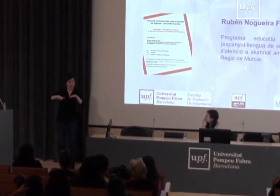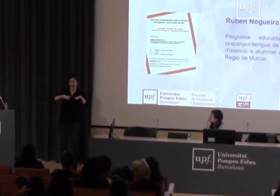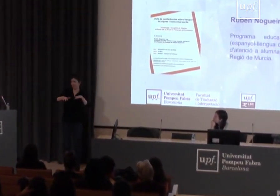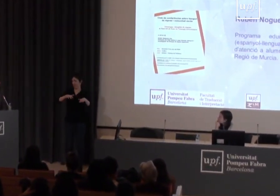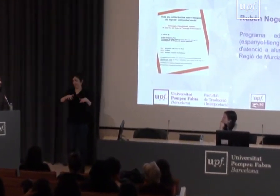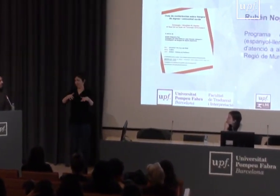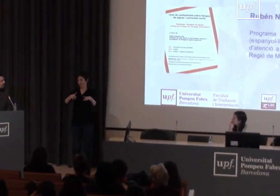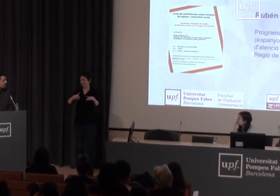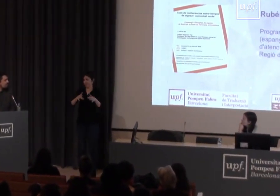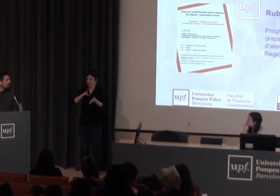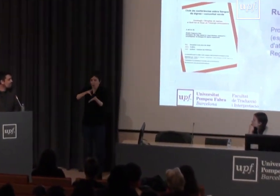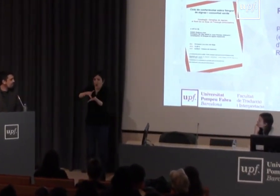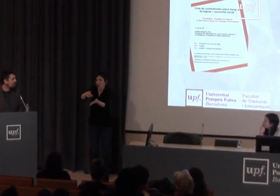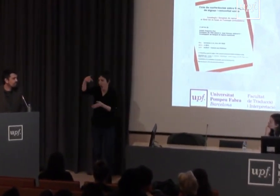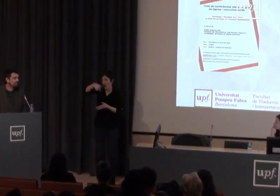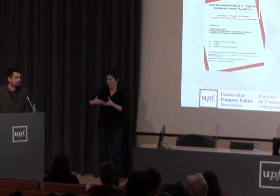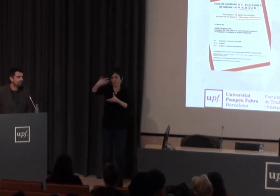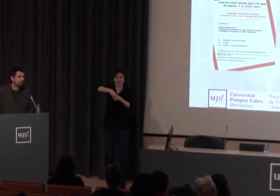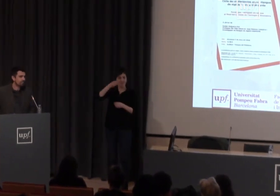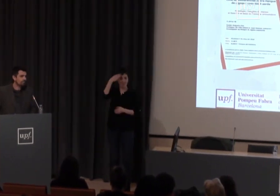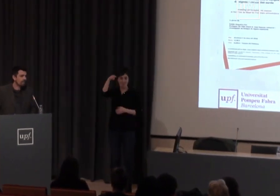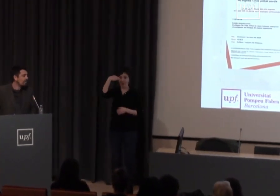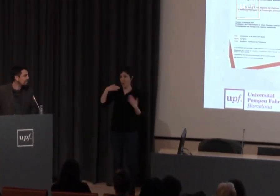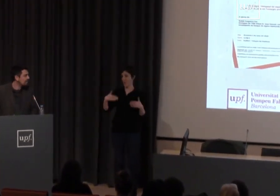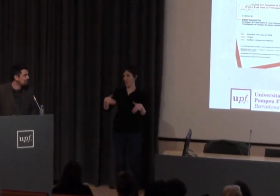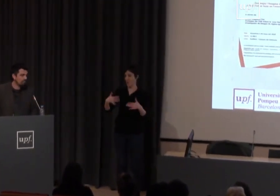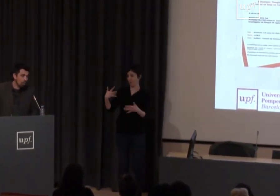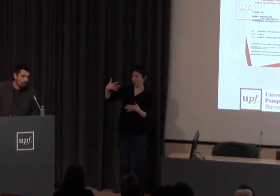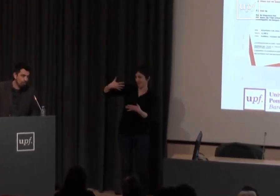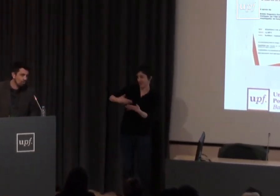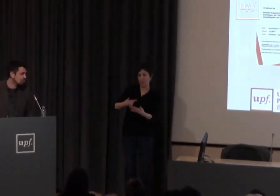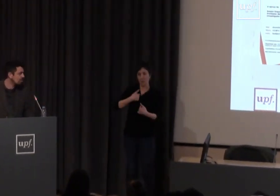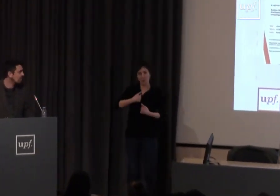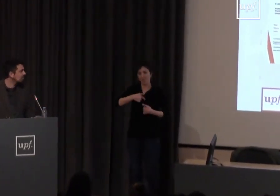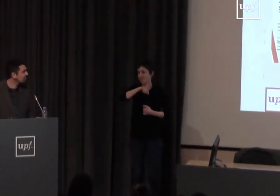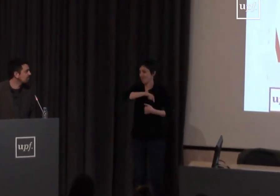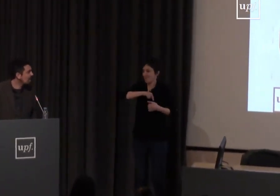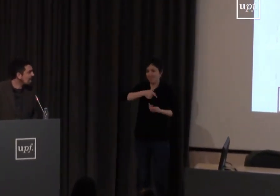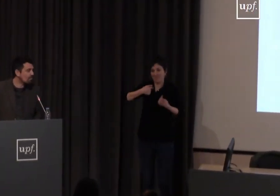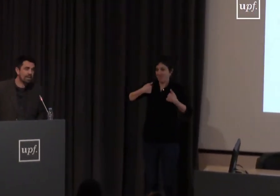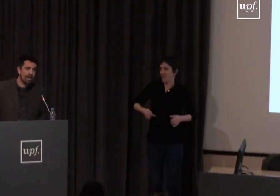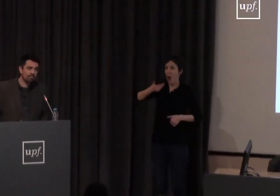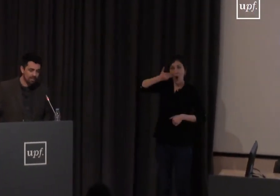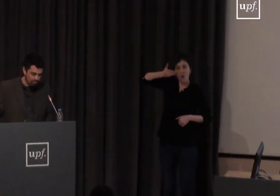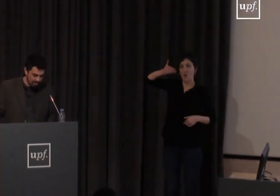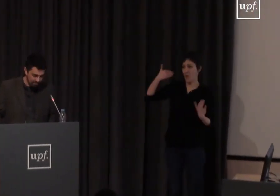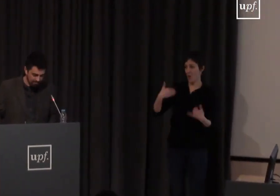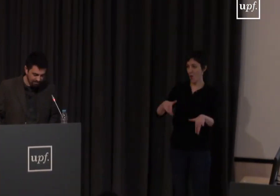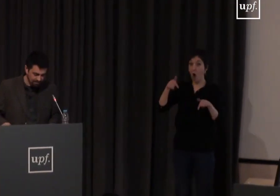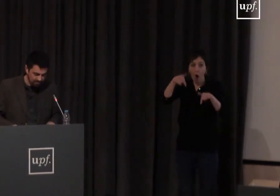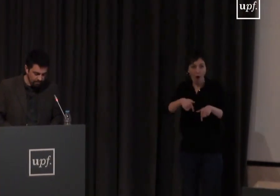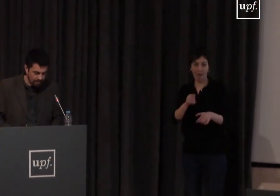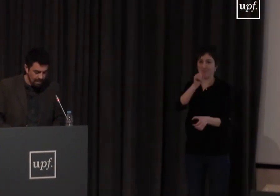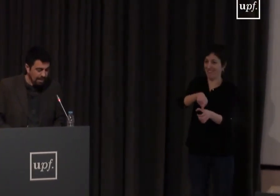de fa anys, així a la Pompeu Fabra, al estic molt orgullós d'acompanyar avui.